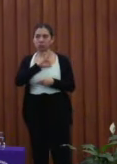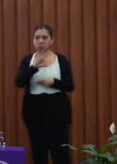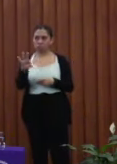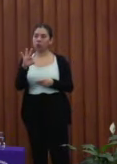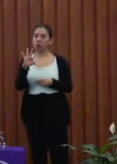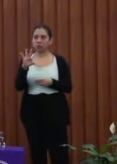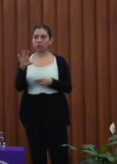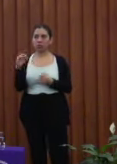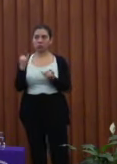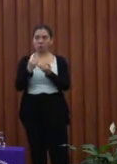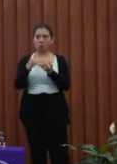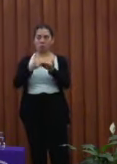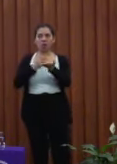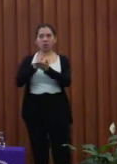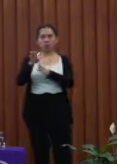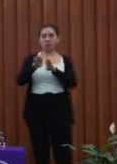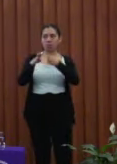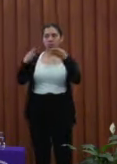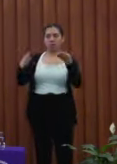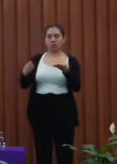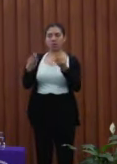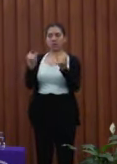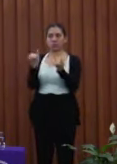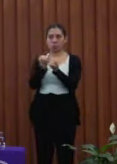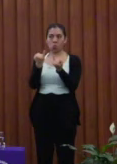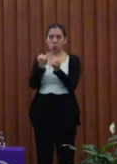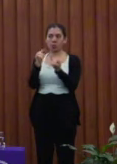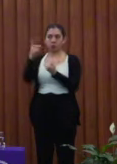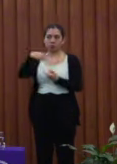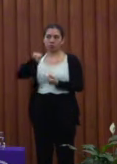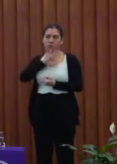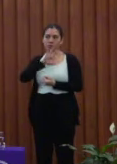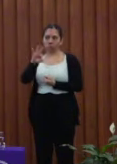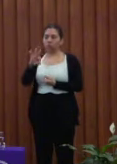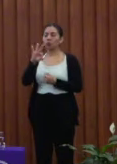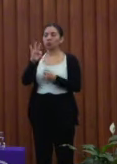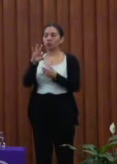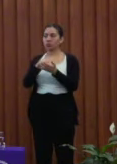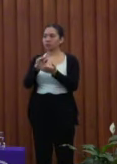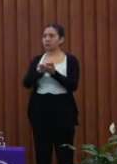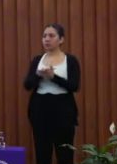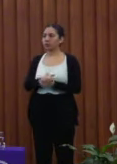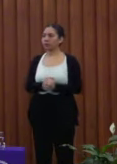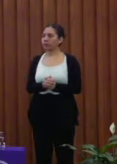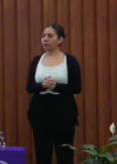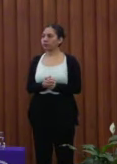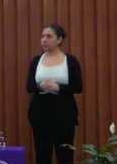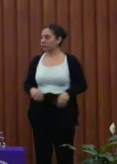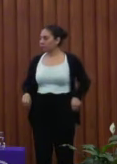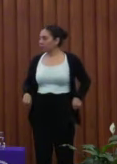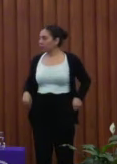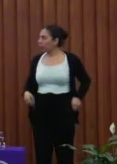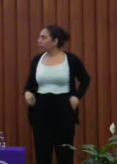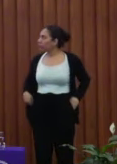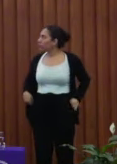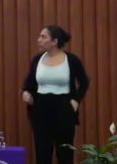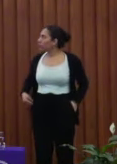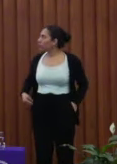como dije, se puede utilizar en donde sea, siempre y cuando se cite a letra S. Entonces podemos regresar y hasta